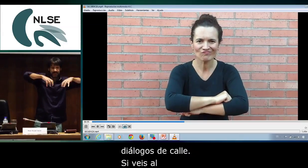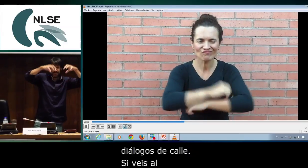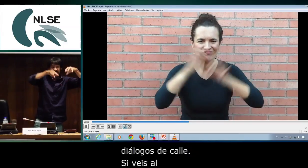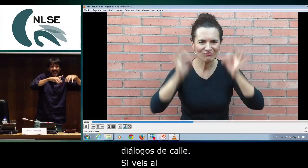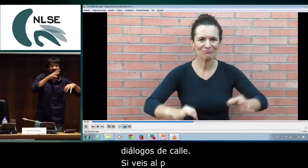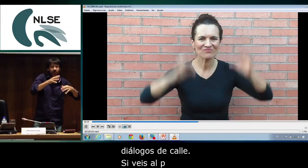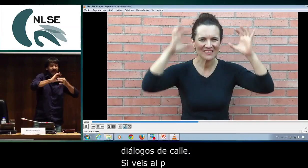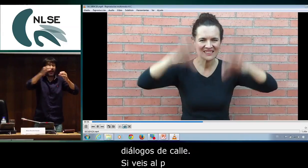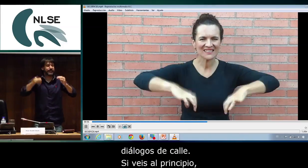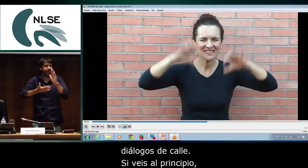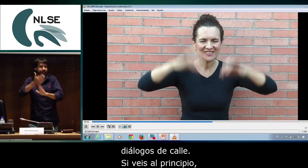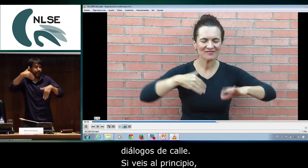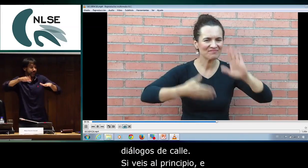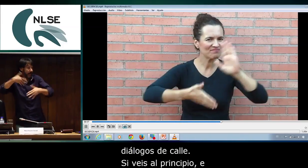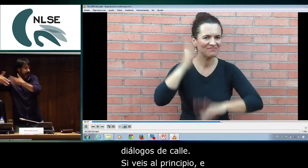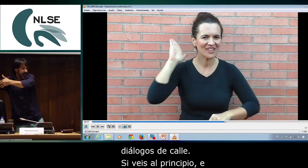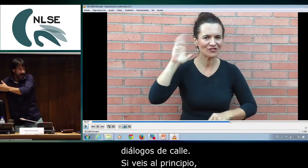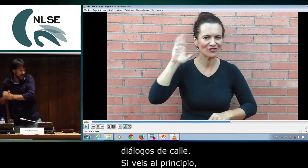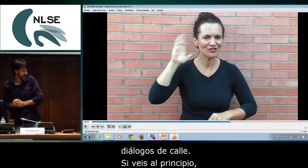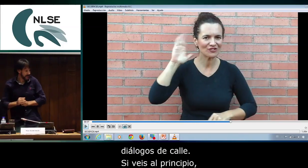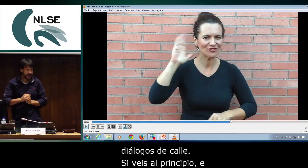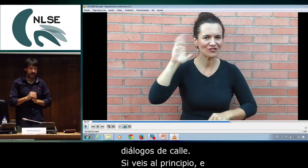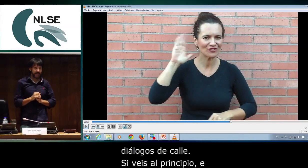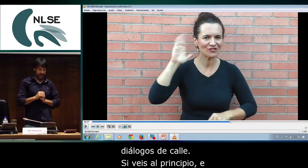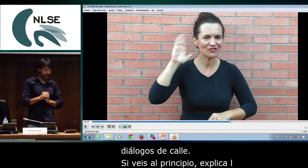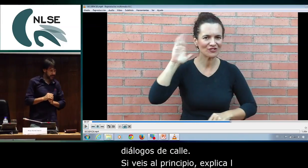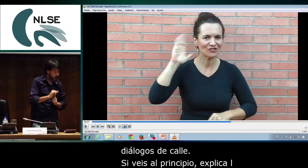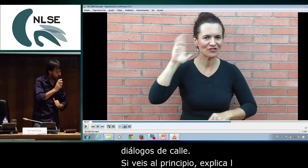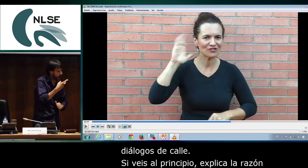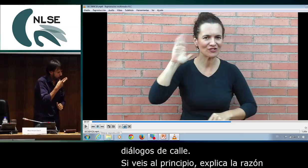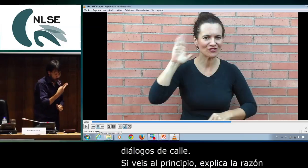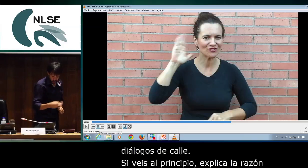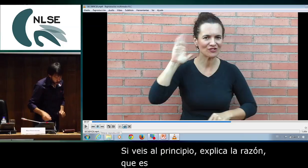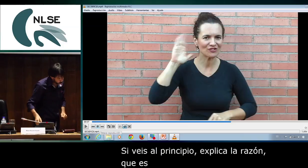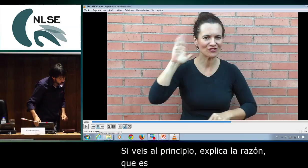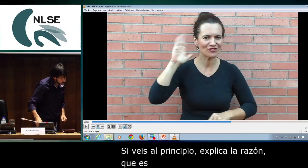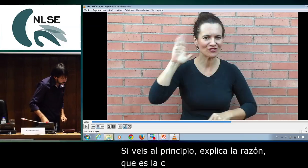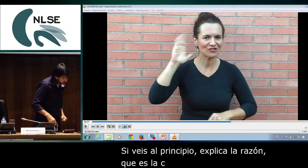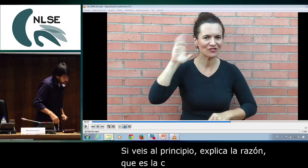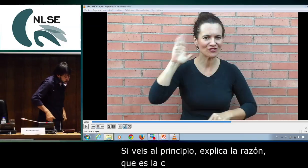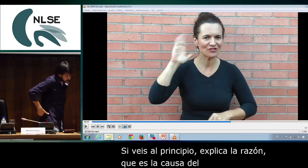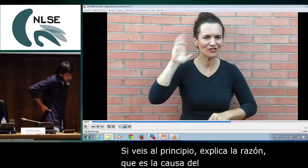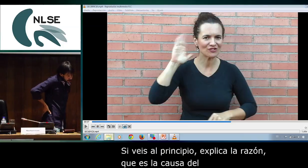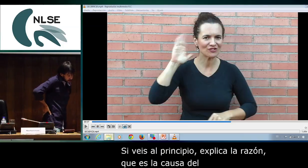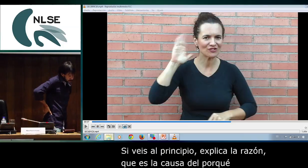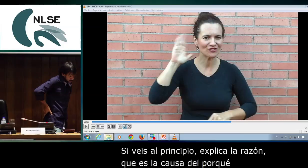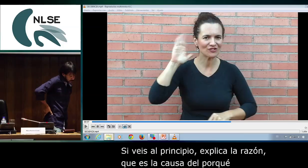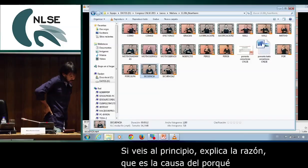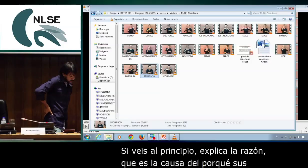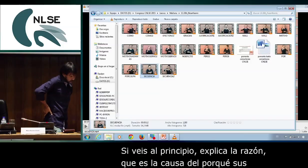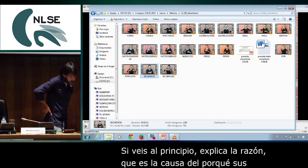explica la razón, que es la causa del por qué suspende la actividad de irse al campo, etcétera,